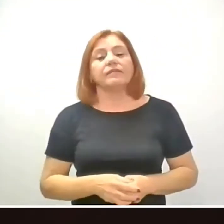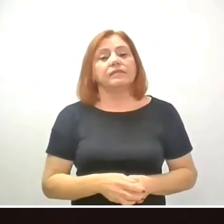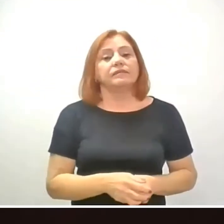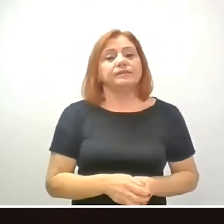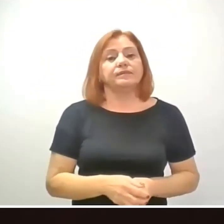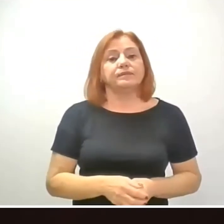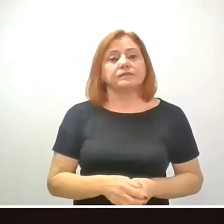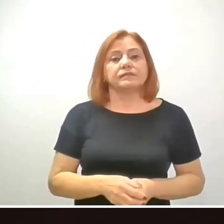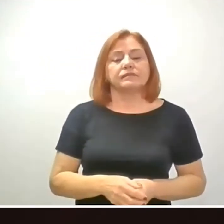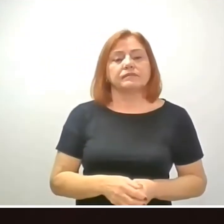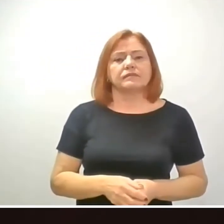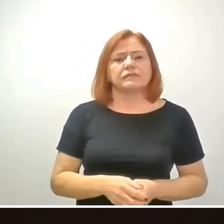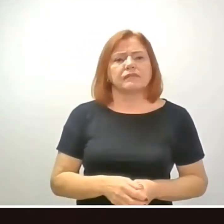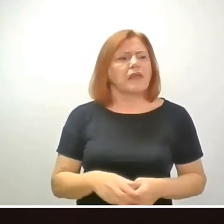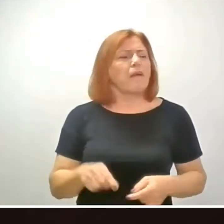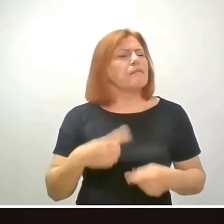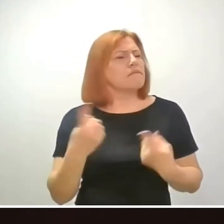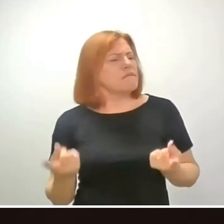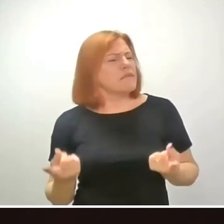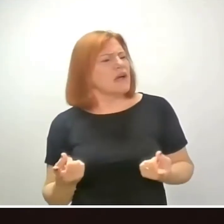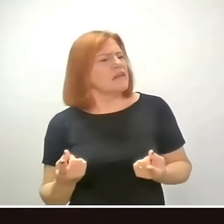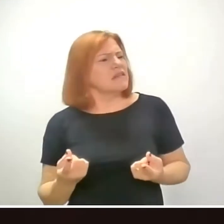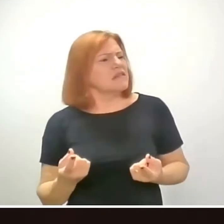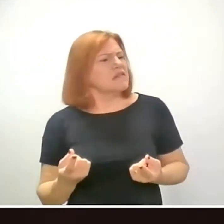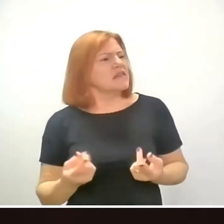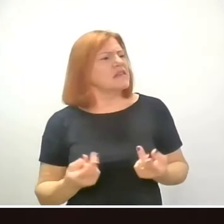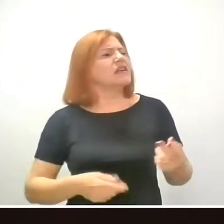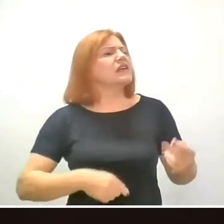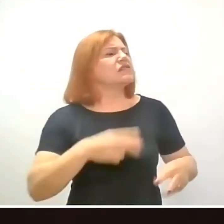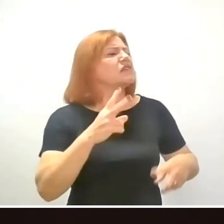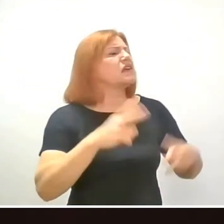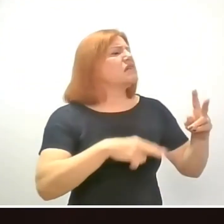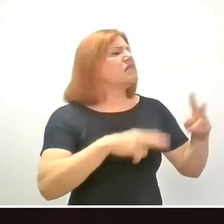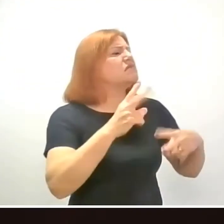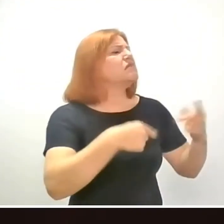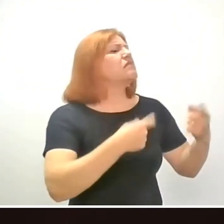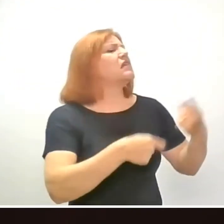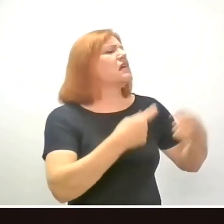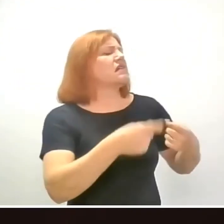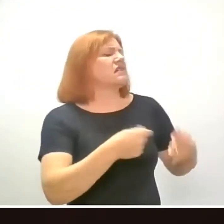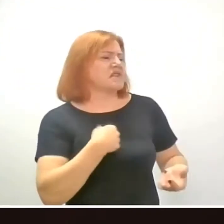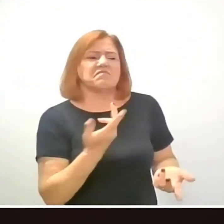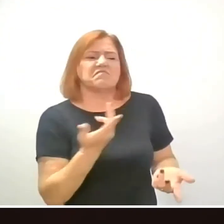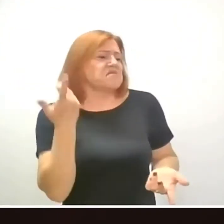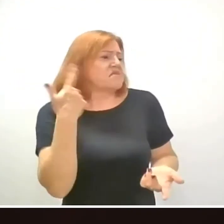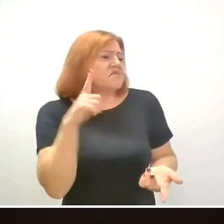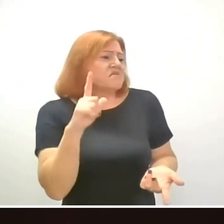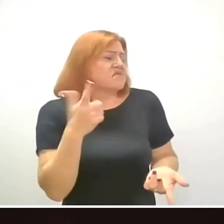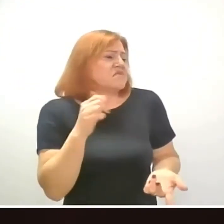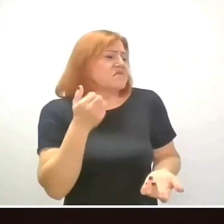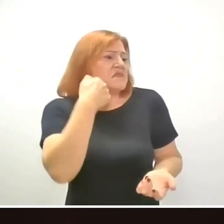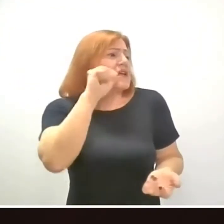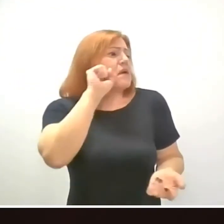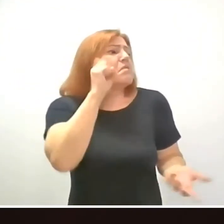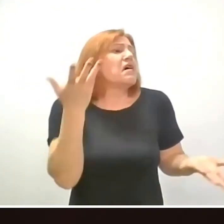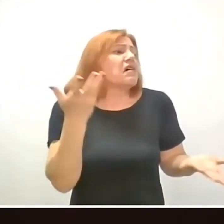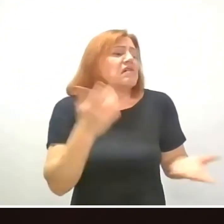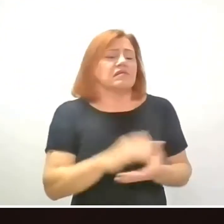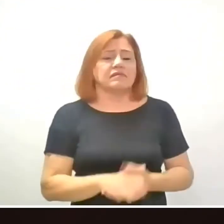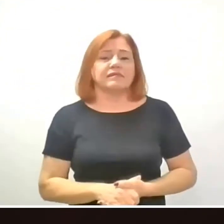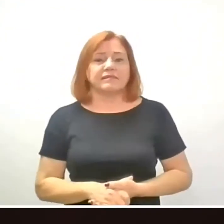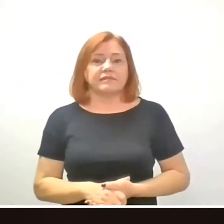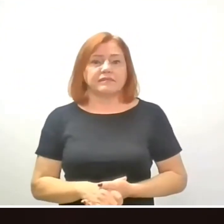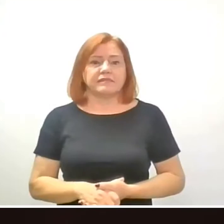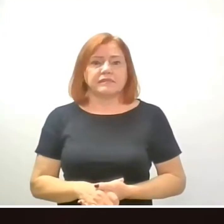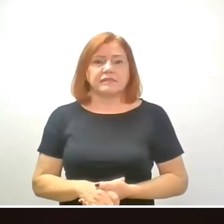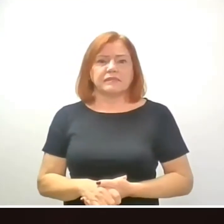pão, né? Então, os discípulos acharam, quando Jesus falou de fermento dos fariseus, os fermentos